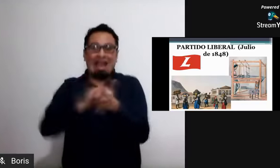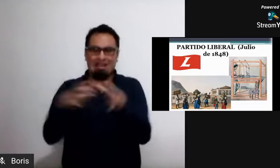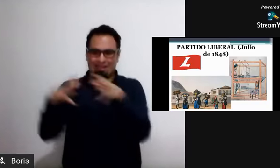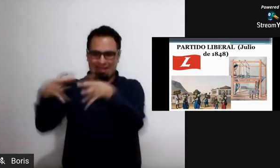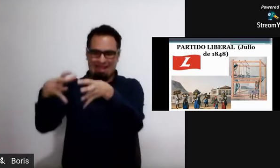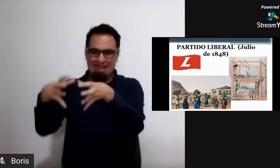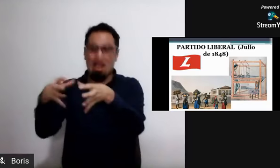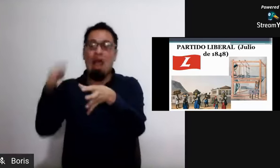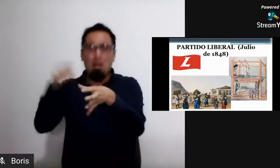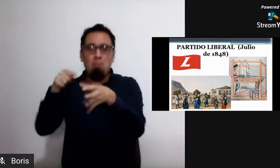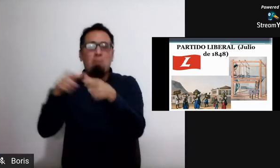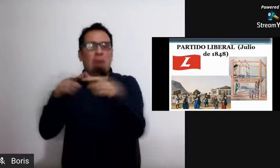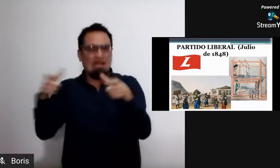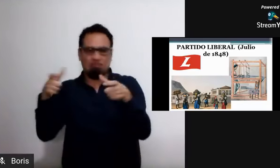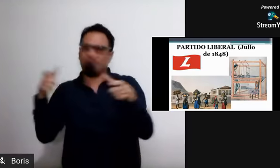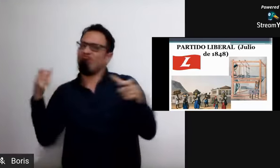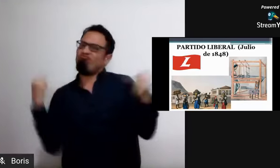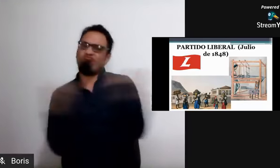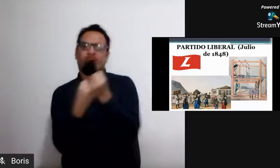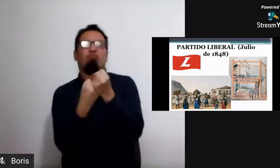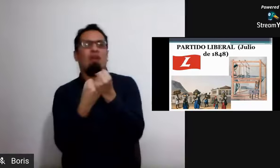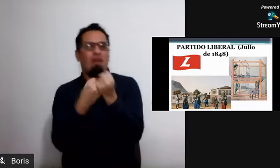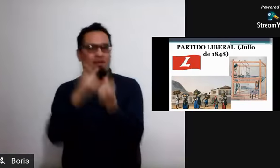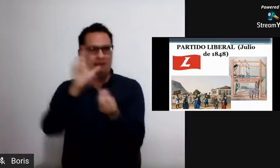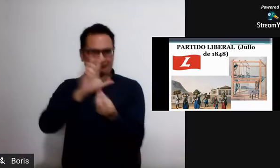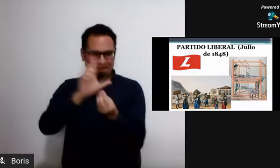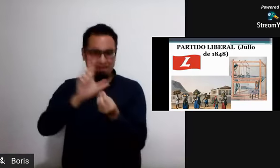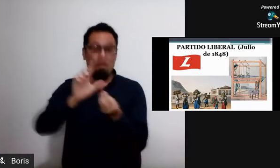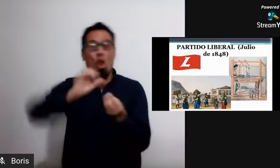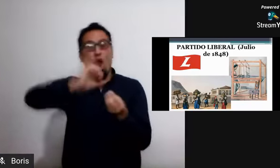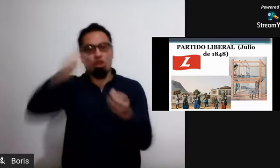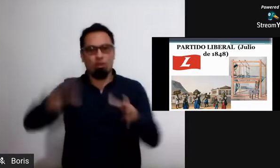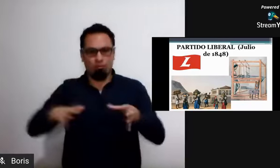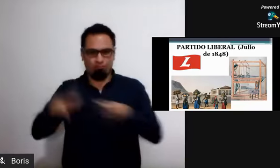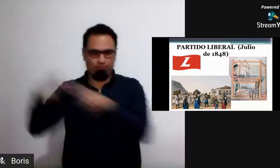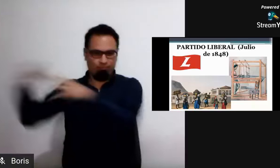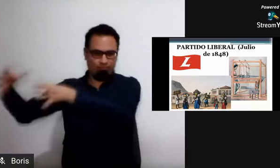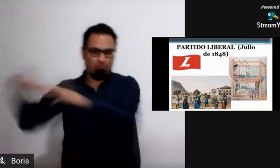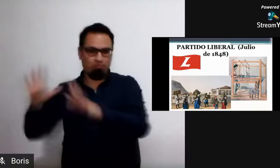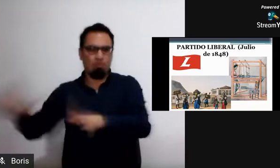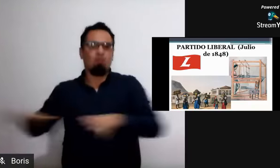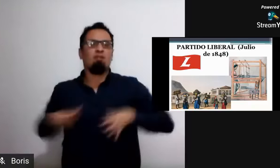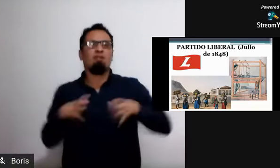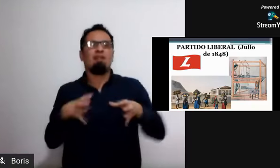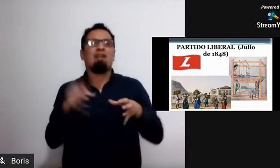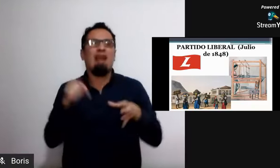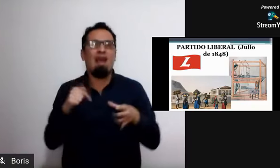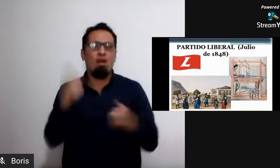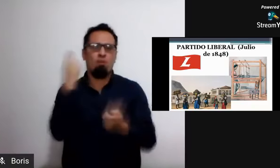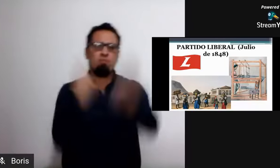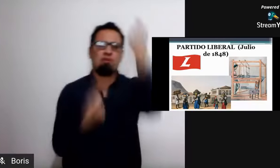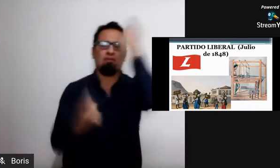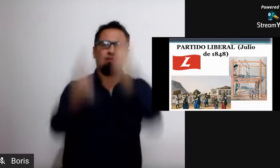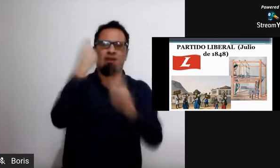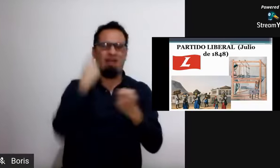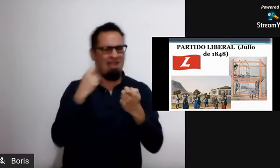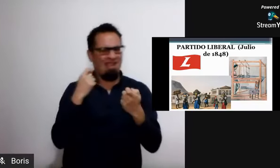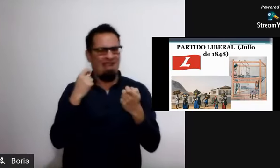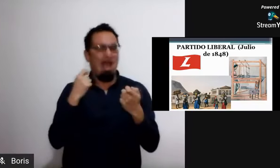población significativa para el país en ese momento de la historia de Colombia, quienes estaban a favor del Partido Liberal. Por